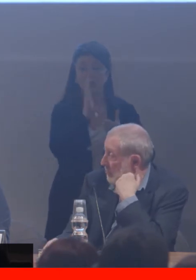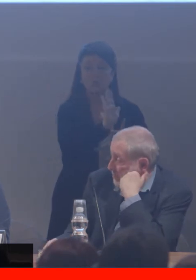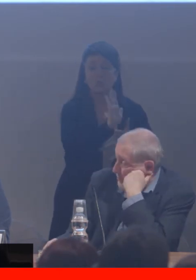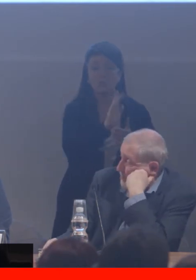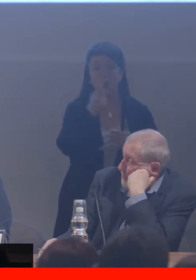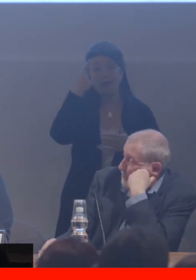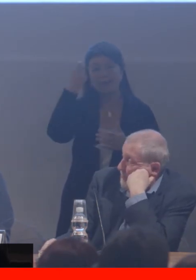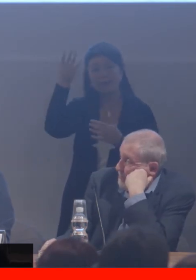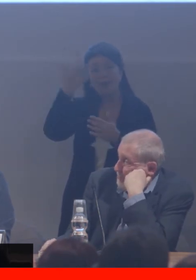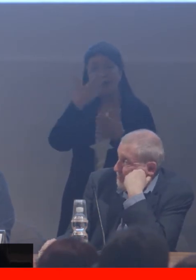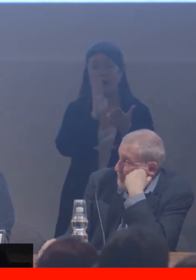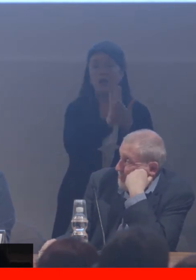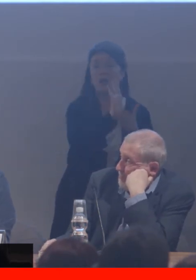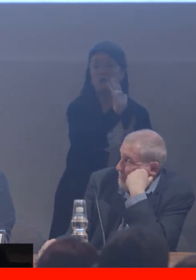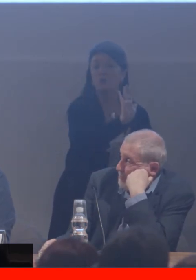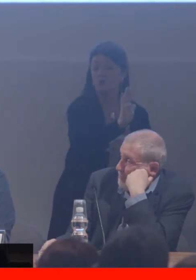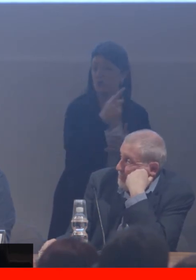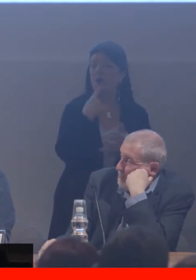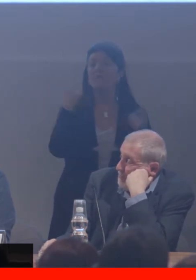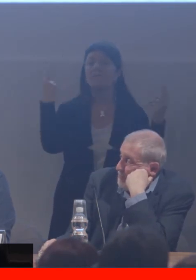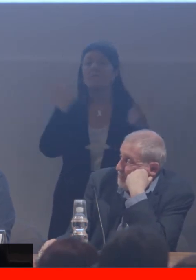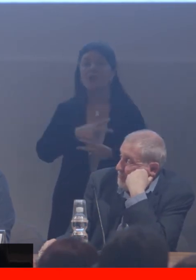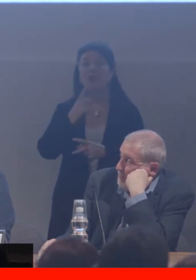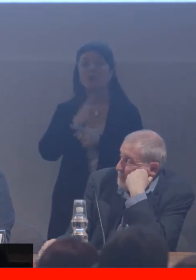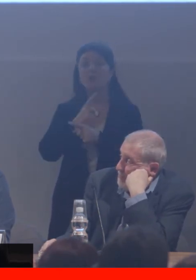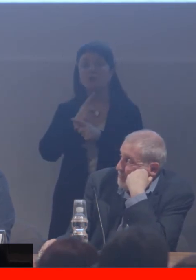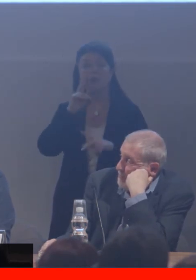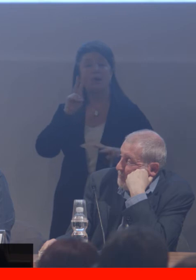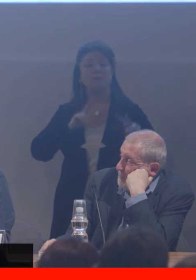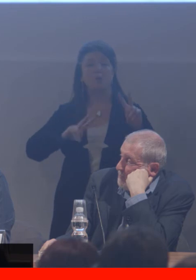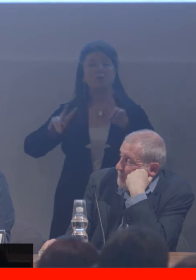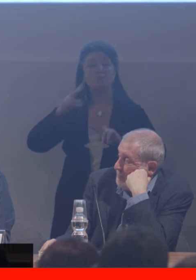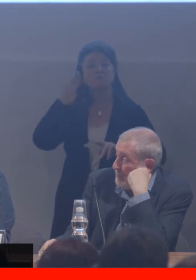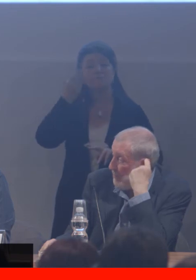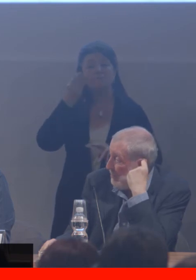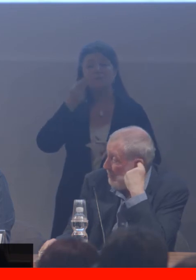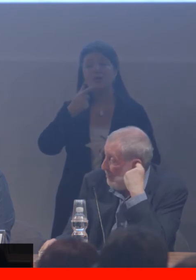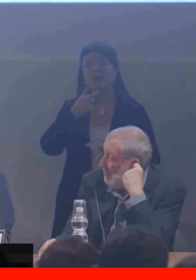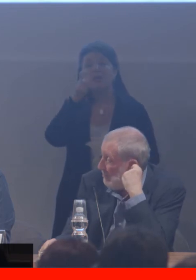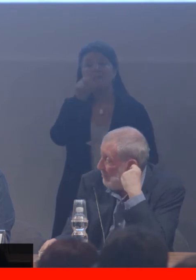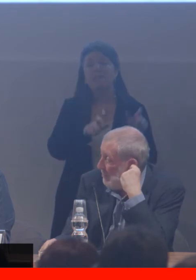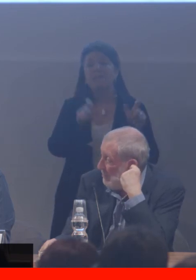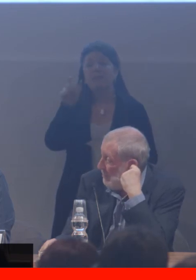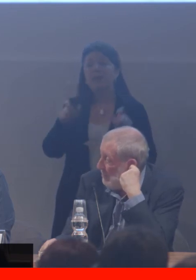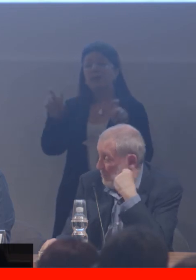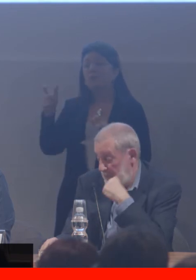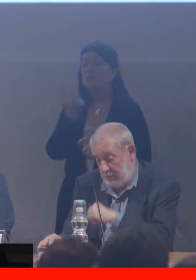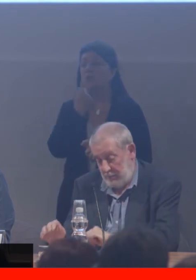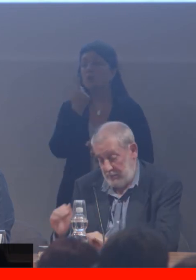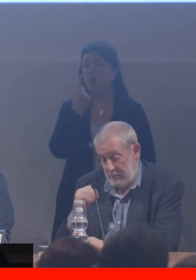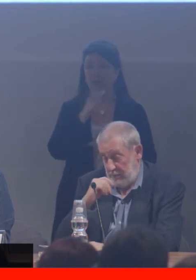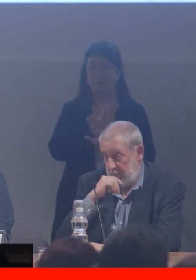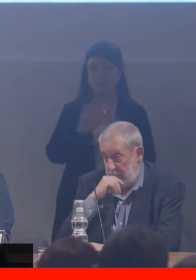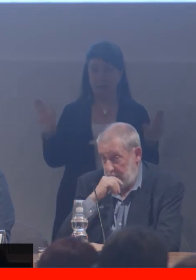bisogna considerarli delle persone normali per il fatto che hanno